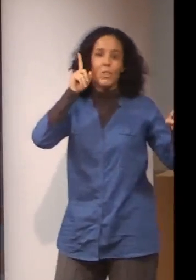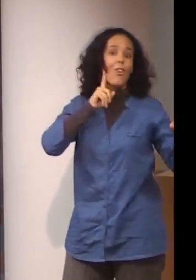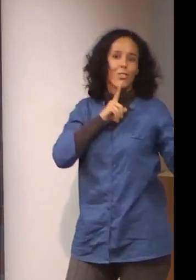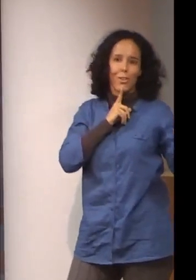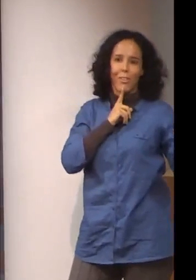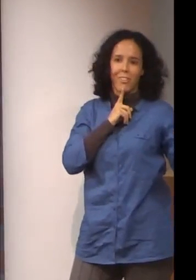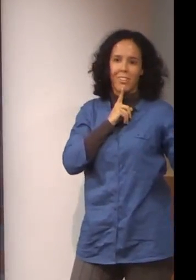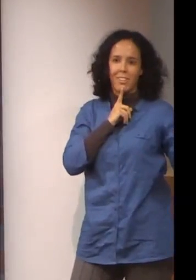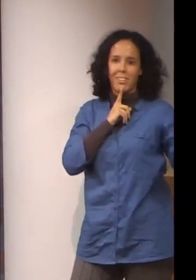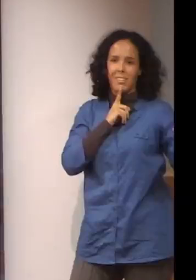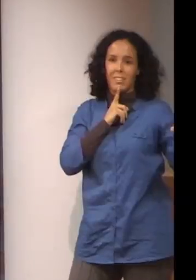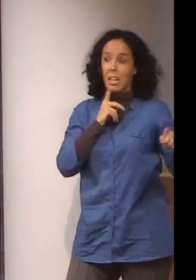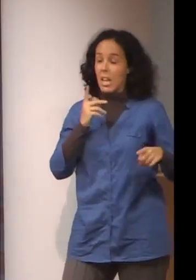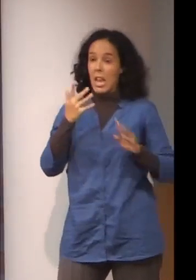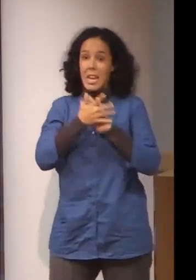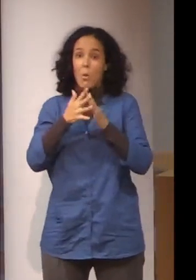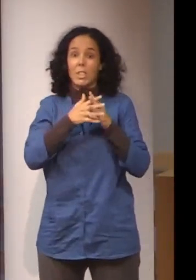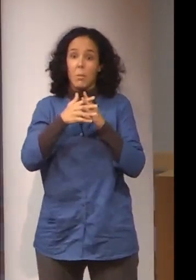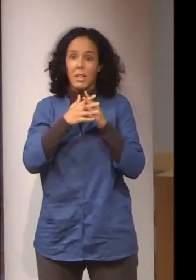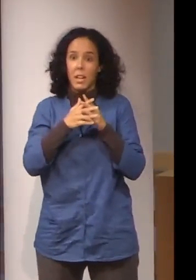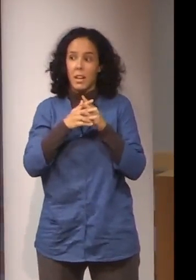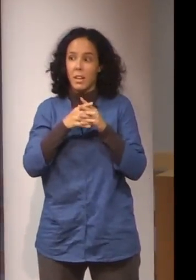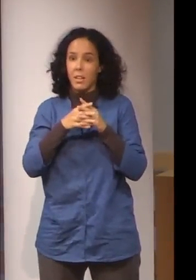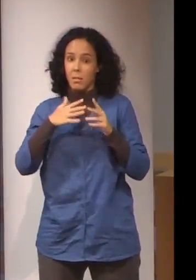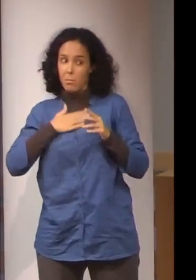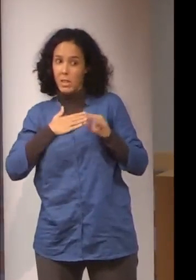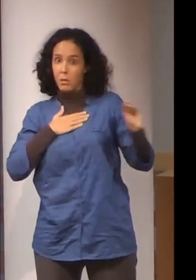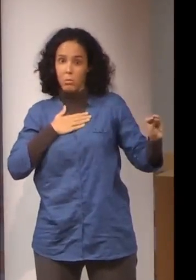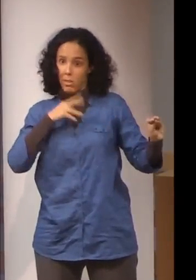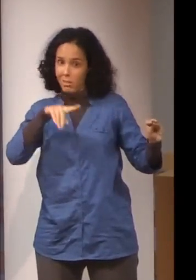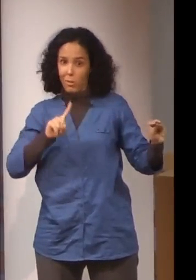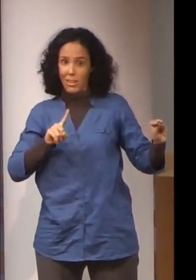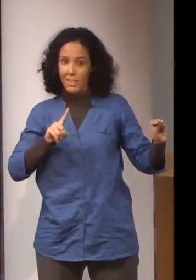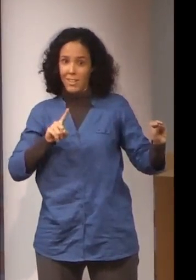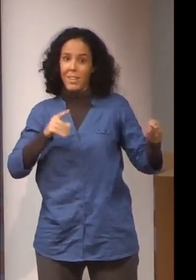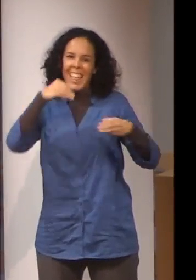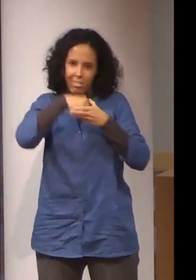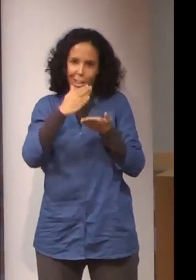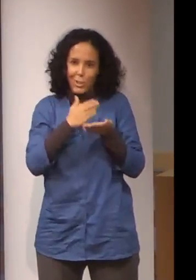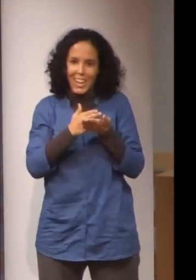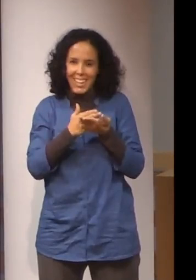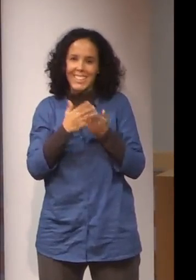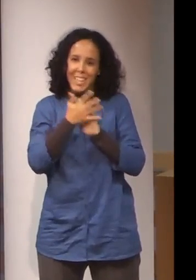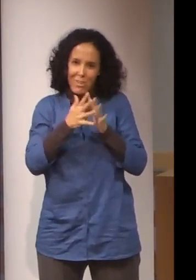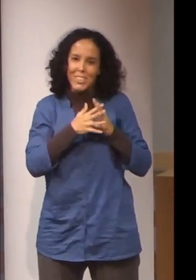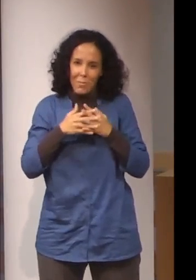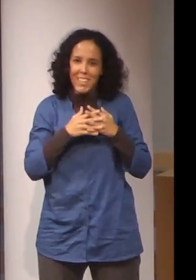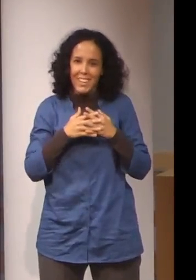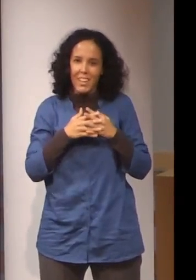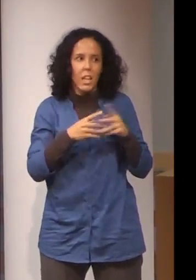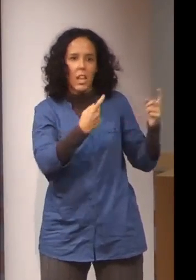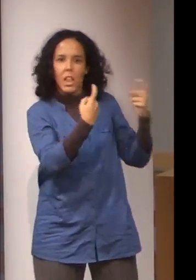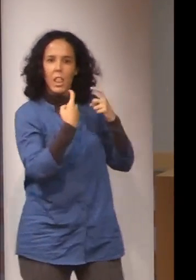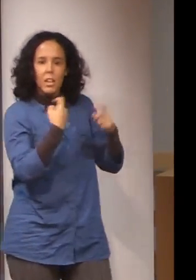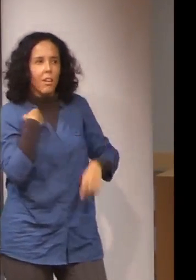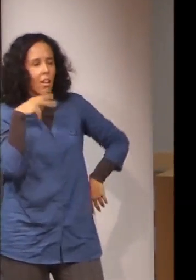yo oyente, el sordo, lengua de signos americana, la mía y la suya no es la misma, dentro de